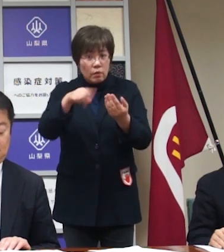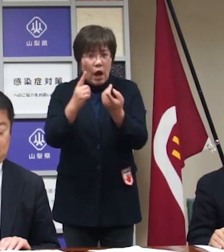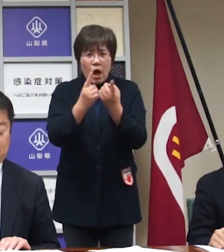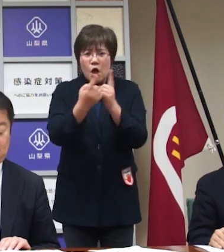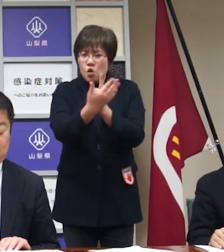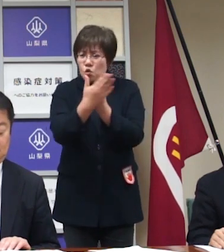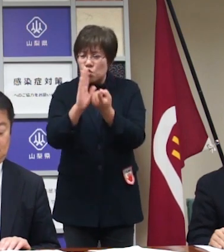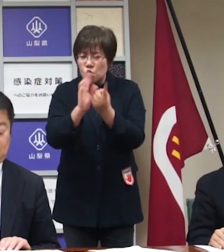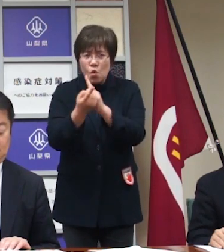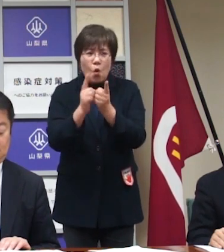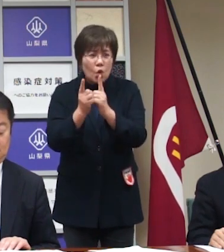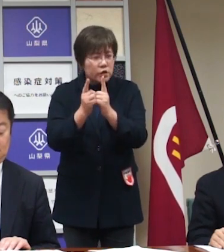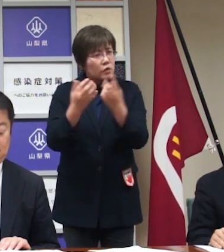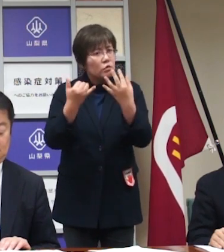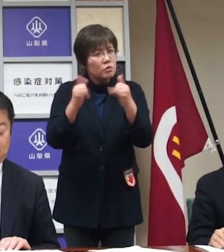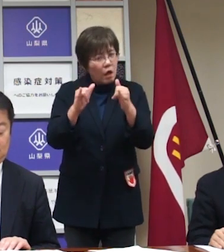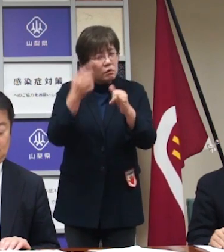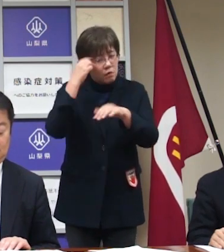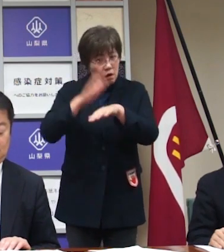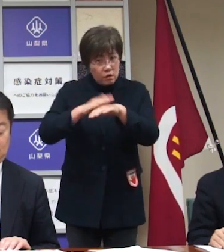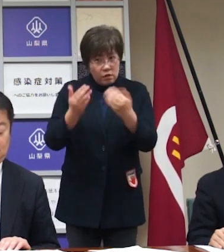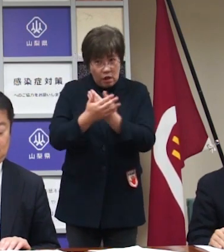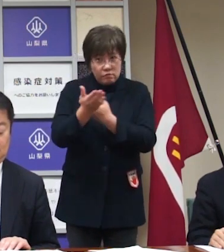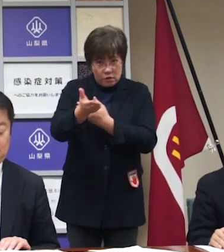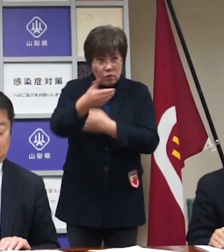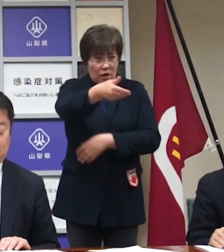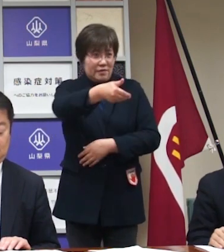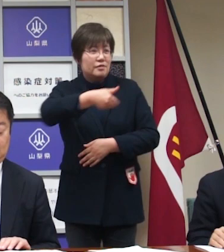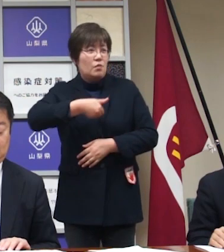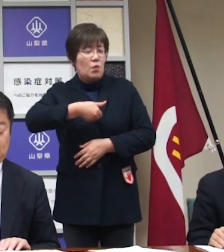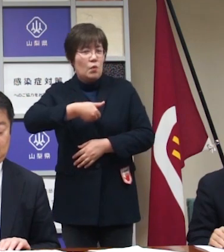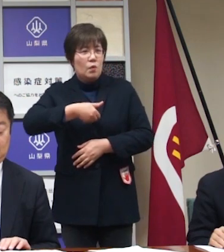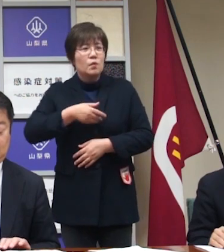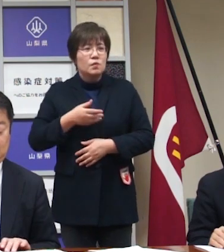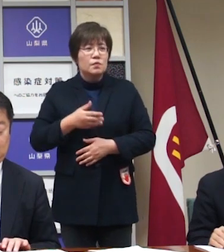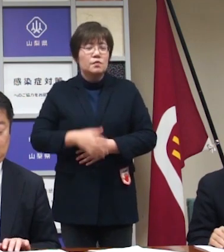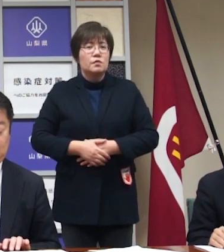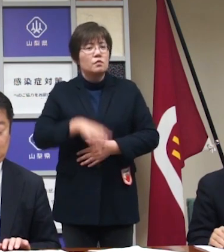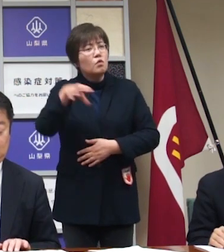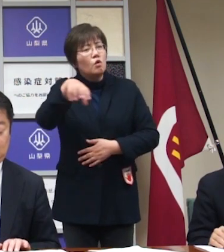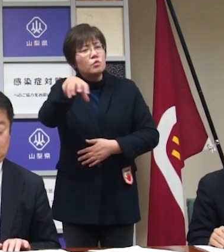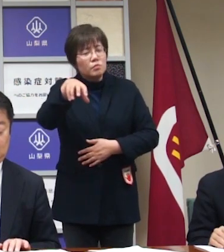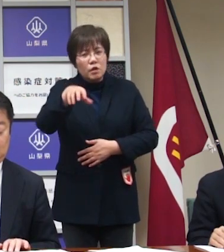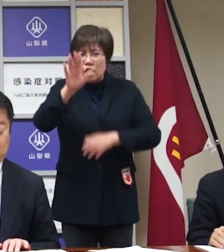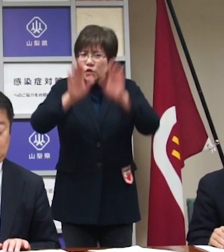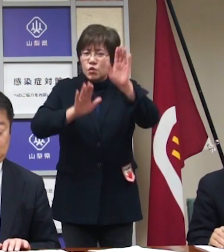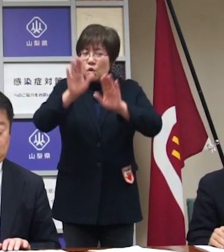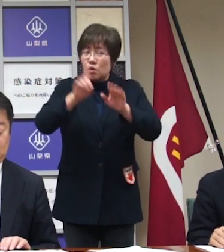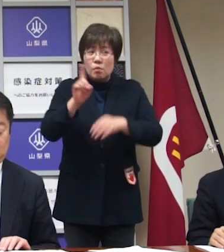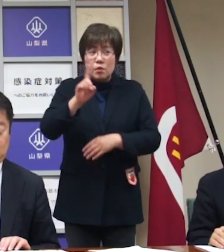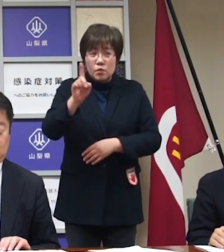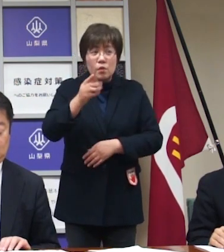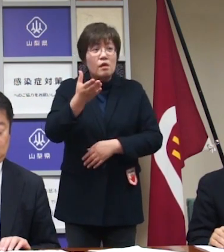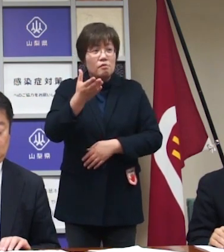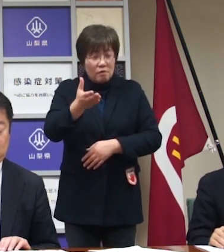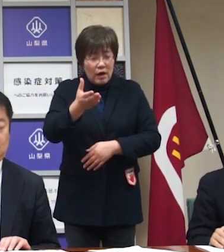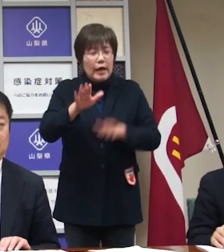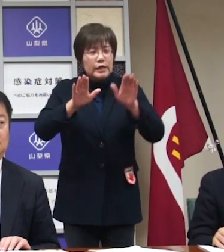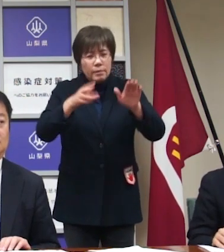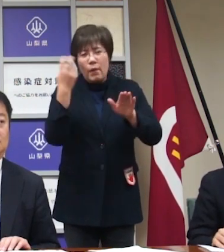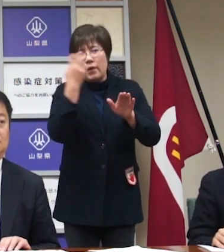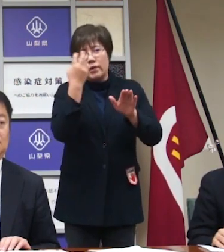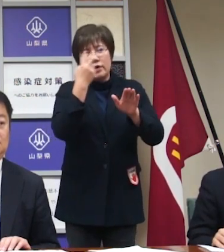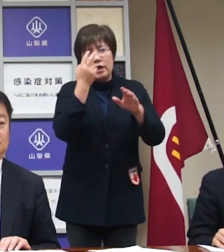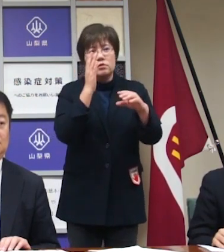るんでしょうか。 そこは今ちょっとどういう状況だったのかも含めて、確認